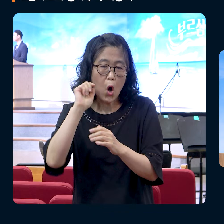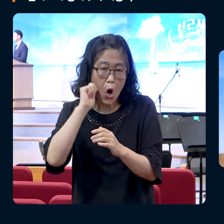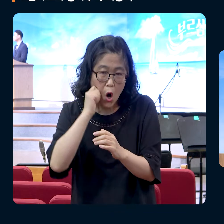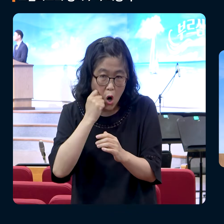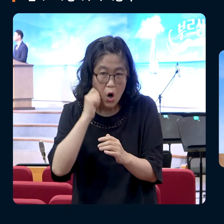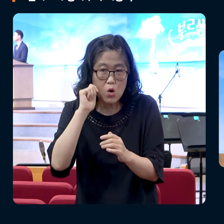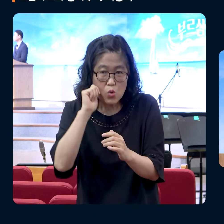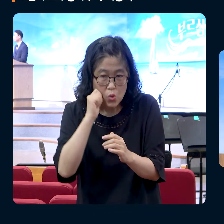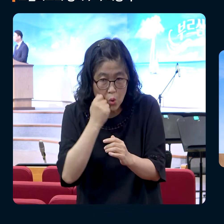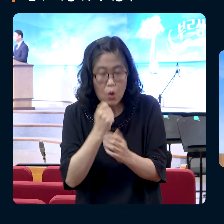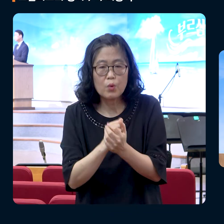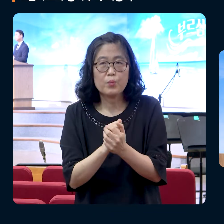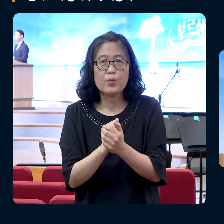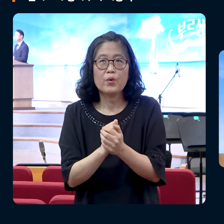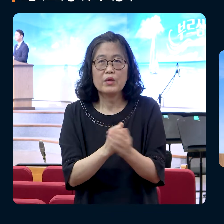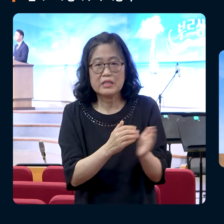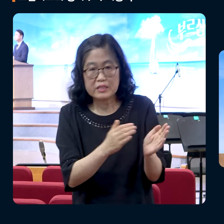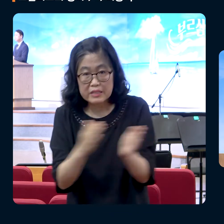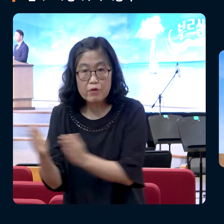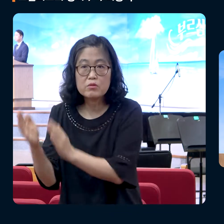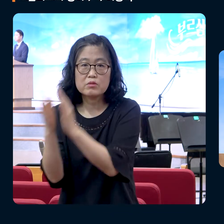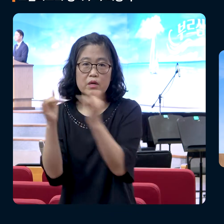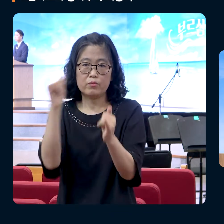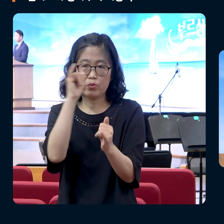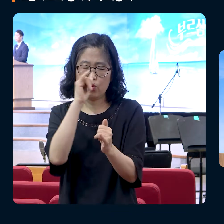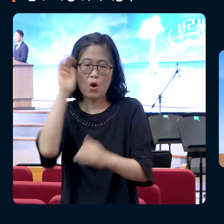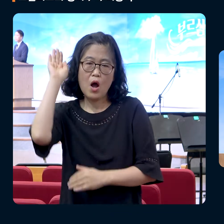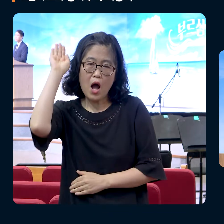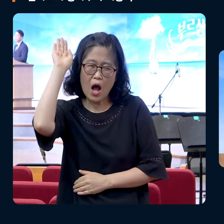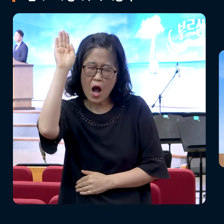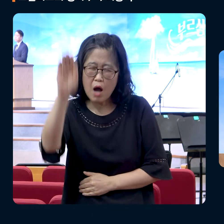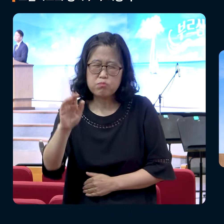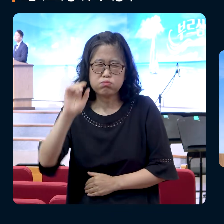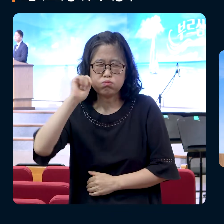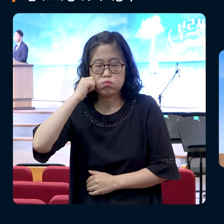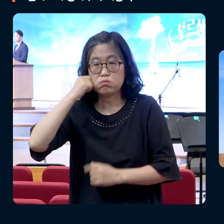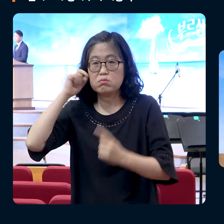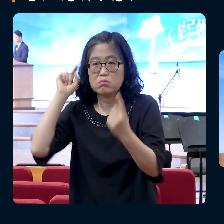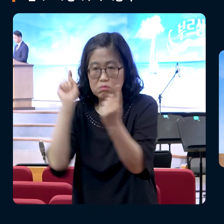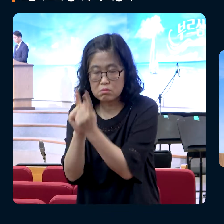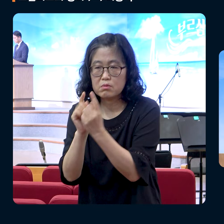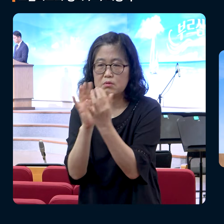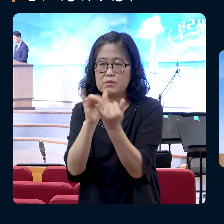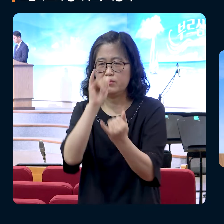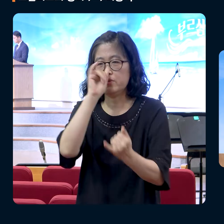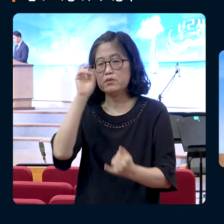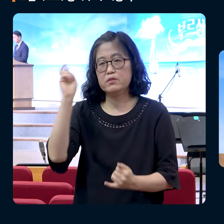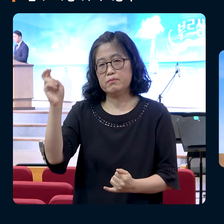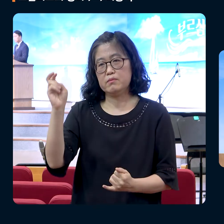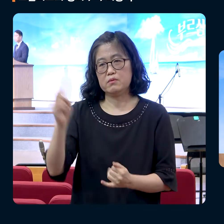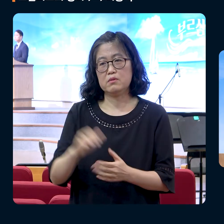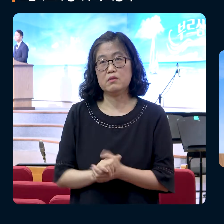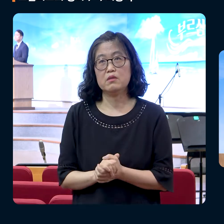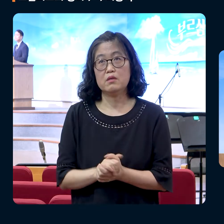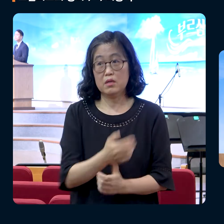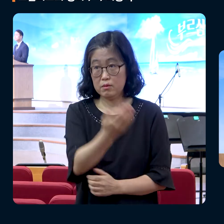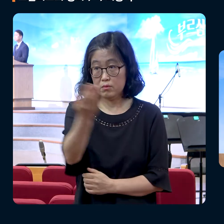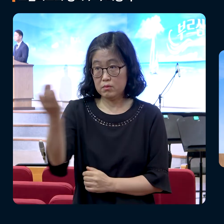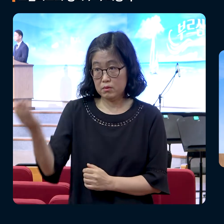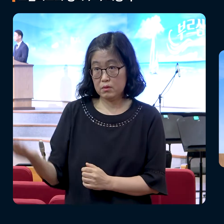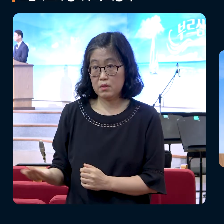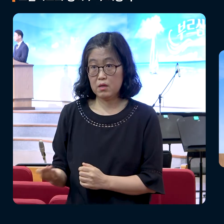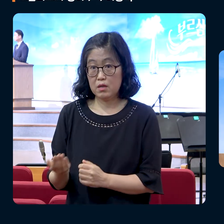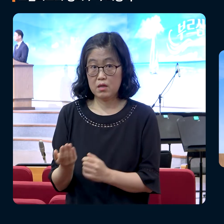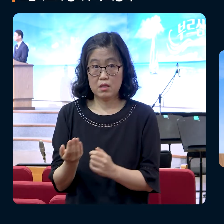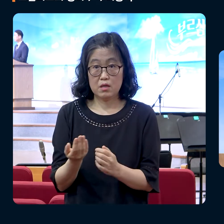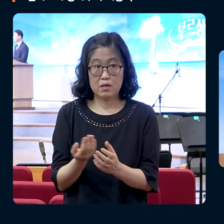지나온 분들도 계실 것이고, 또 앞으로 또 그 길을 걸어 나가야 할 그런 분들도 계실 것입니다. 여러분, 그런